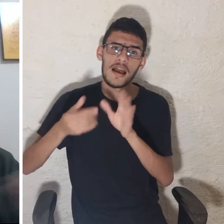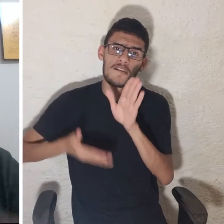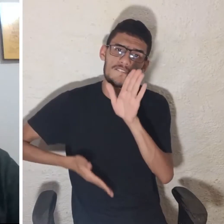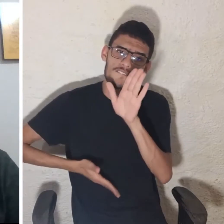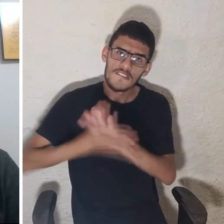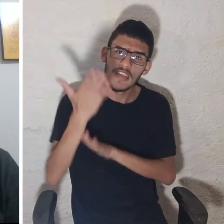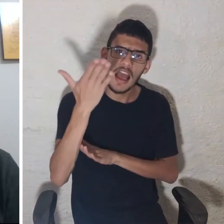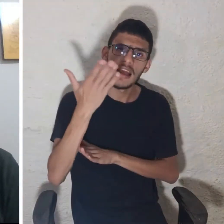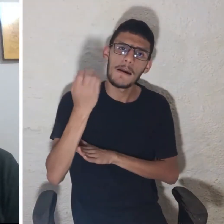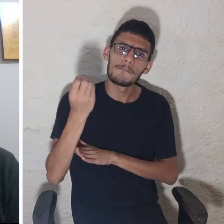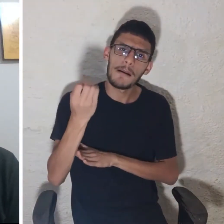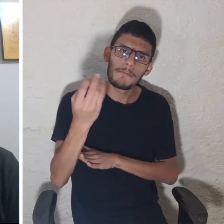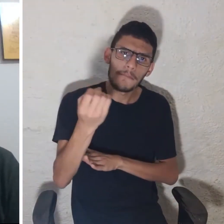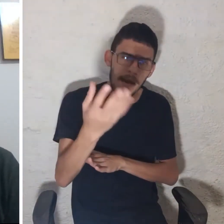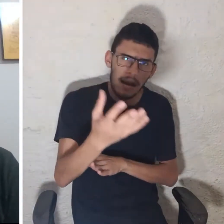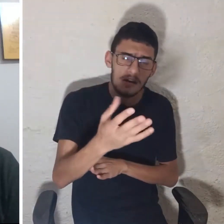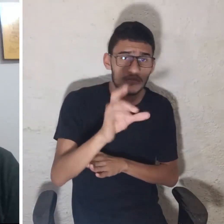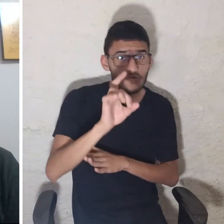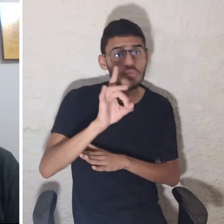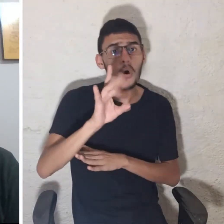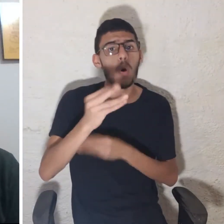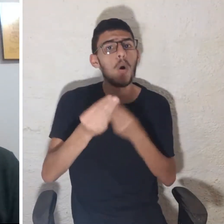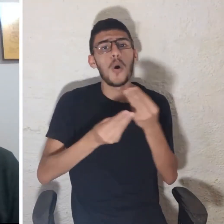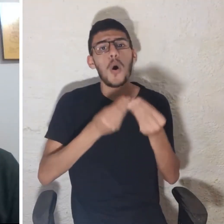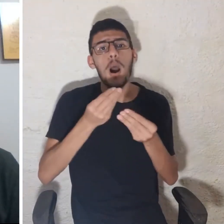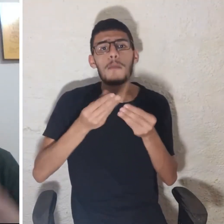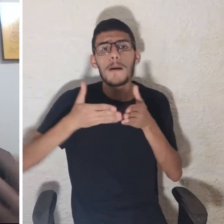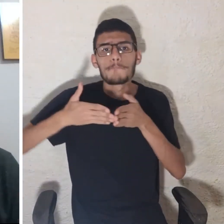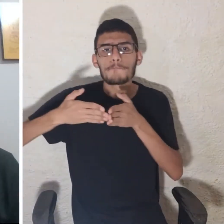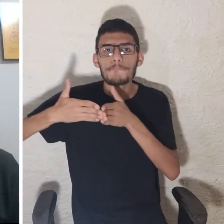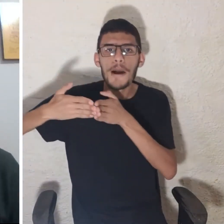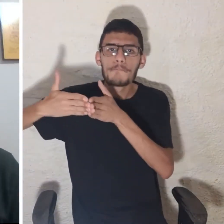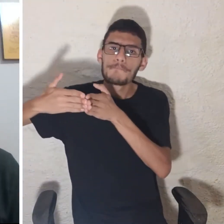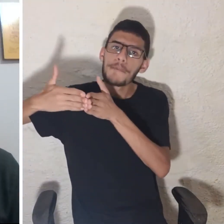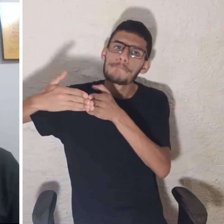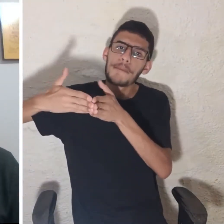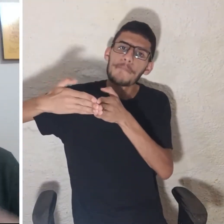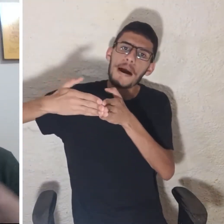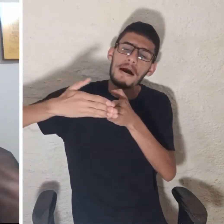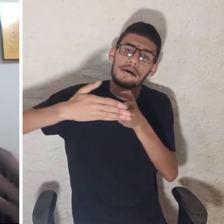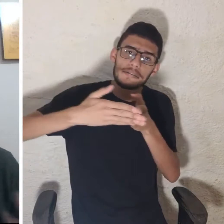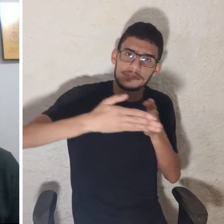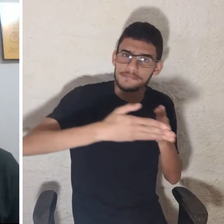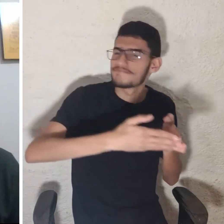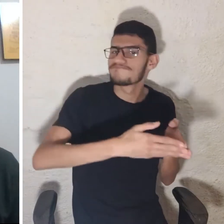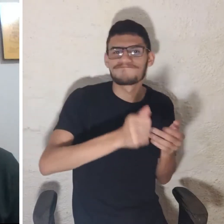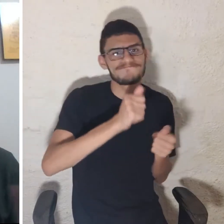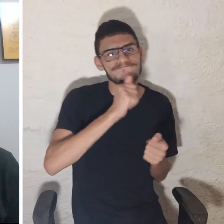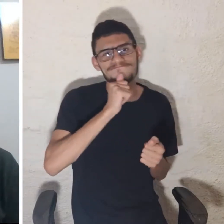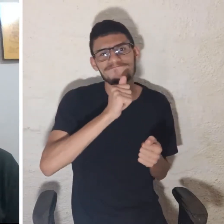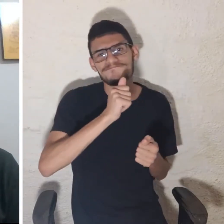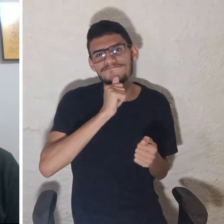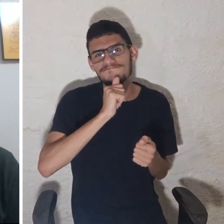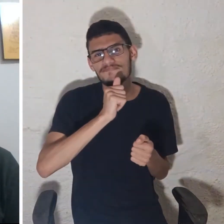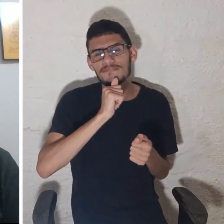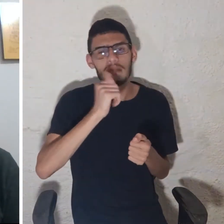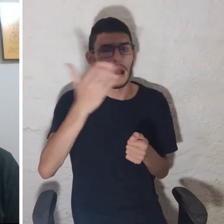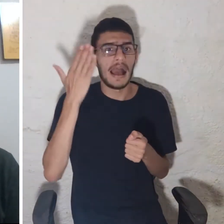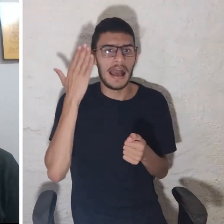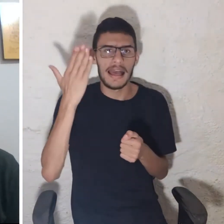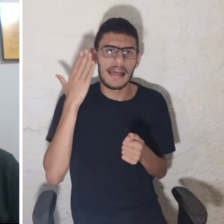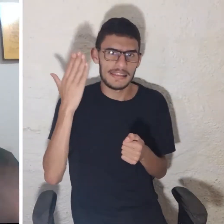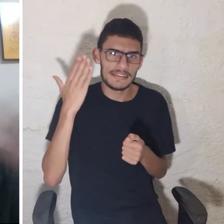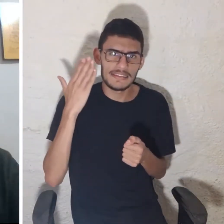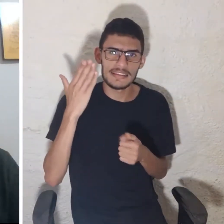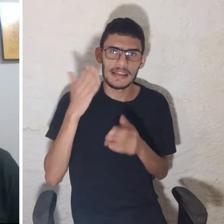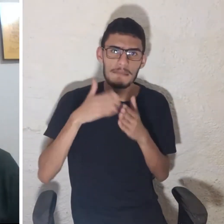Portugal para o Brasil naquela época, era uma viagem que só era possível por embarcações, né? Não era mais a época, evidentemente, que das